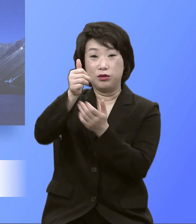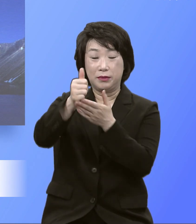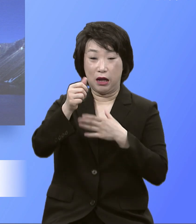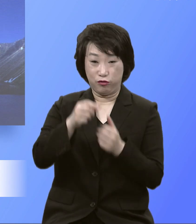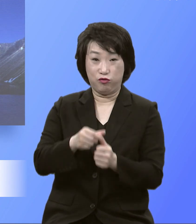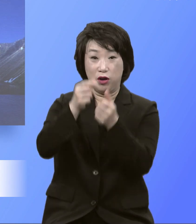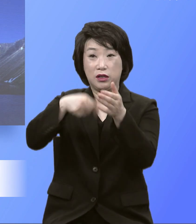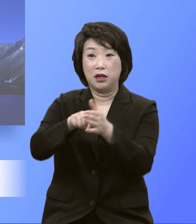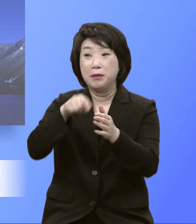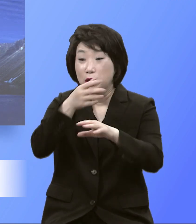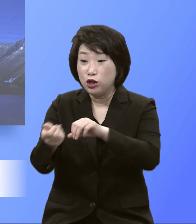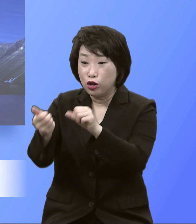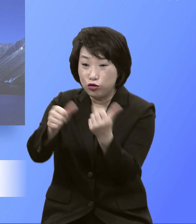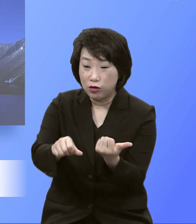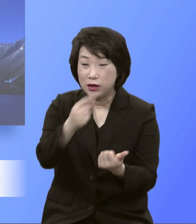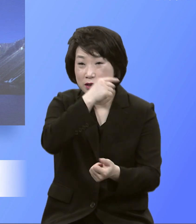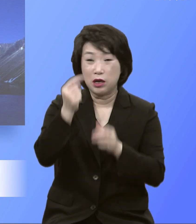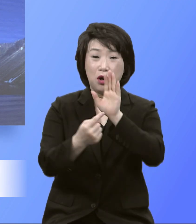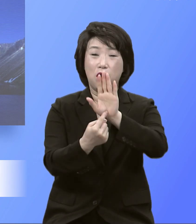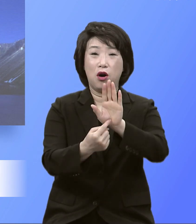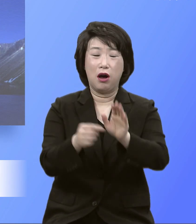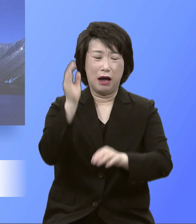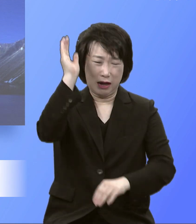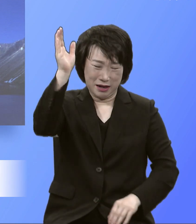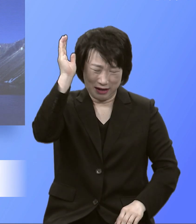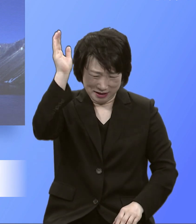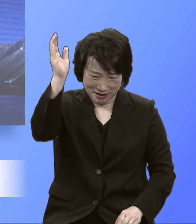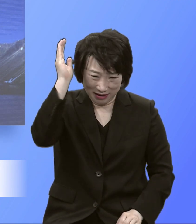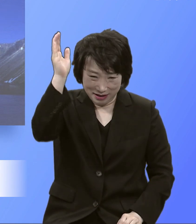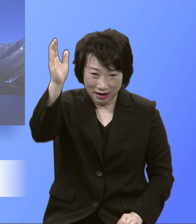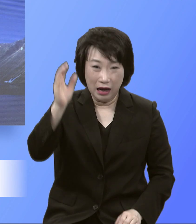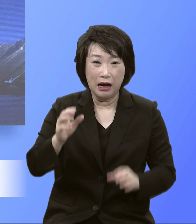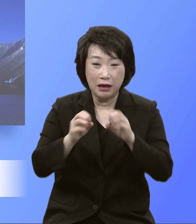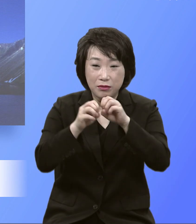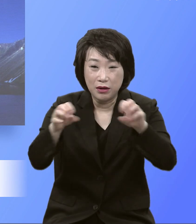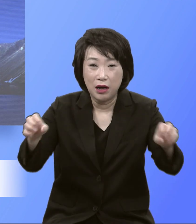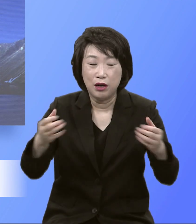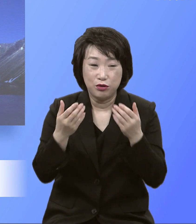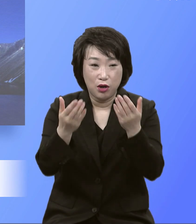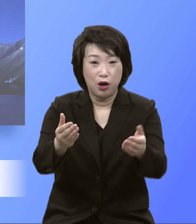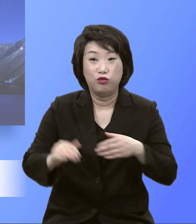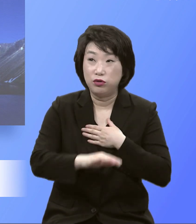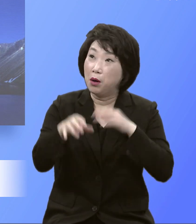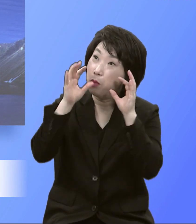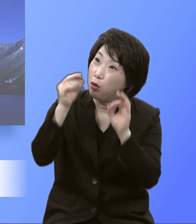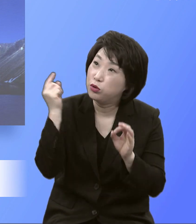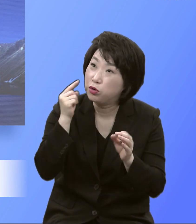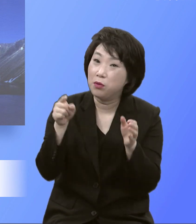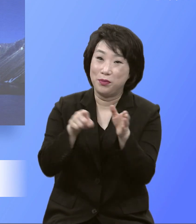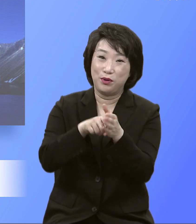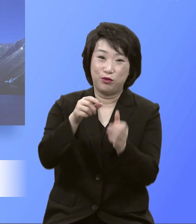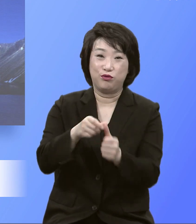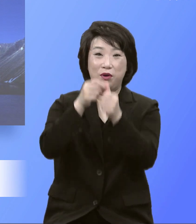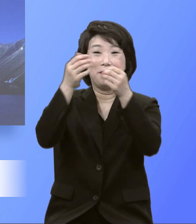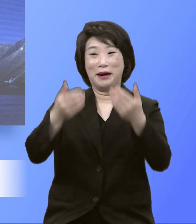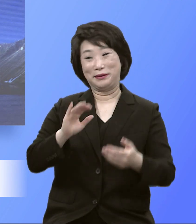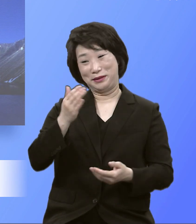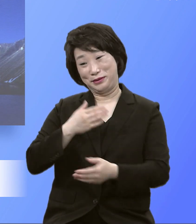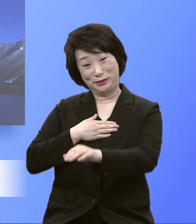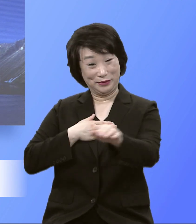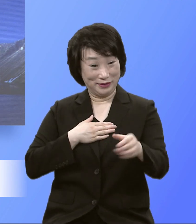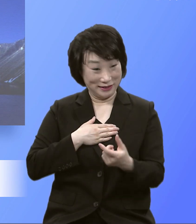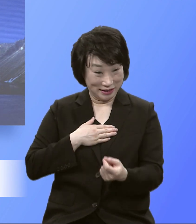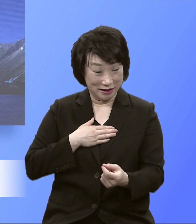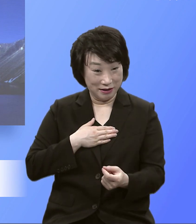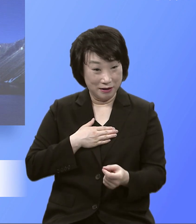나무에서 피 흘려 죽으셨음을 증거하셔서 우리가 그 사실을 듣고 믿고 구원받았다 이거다.